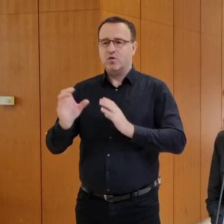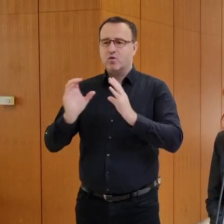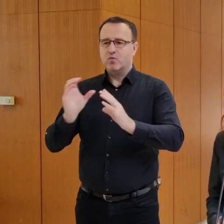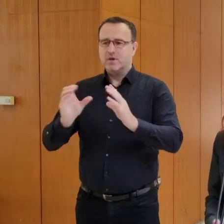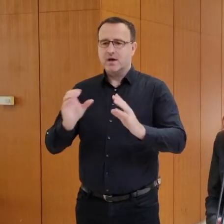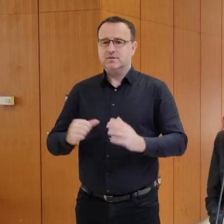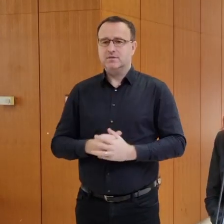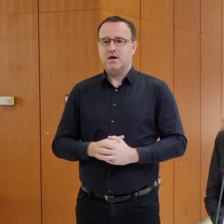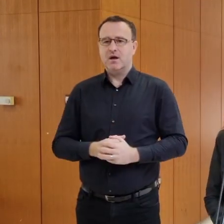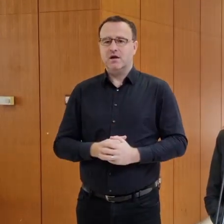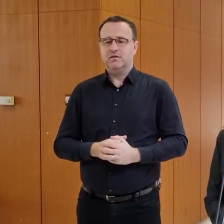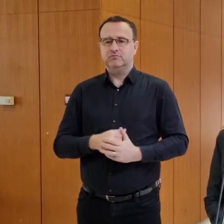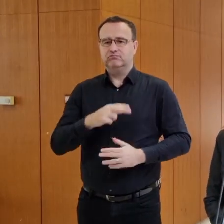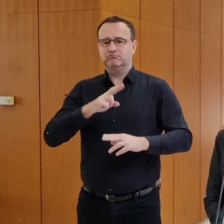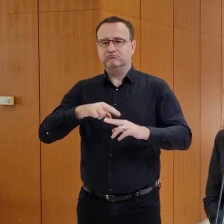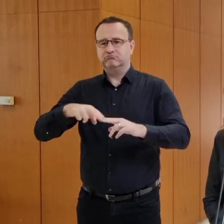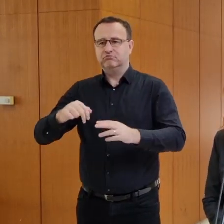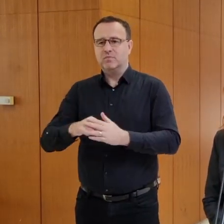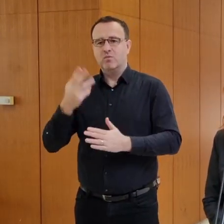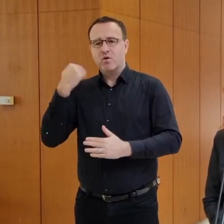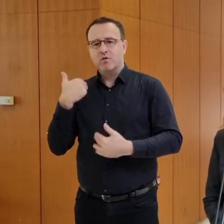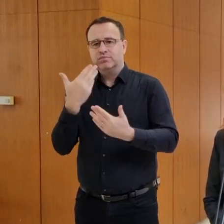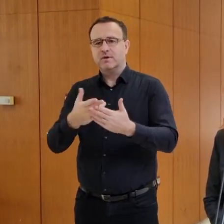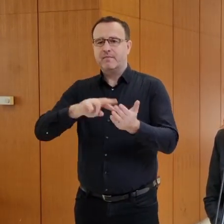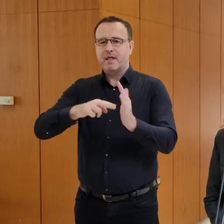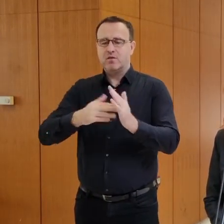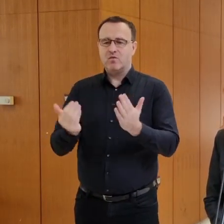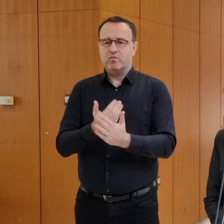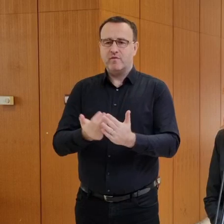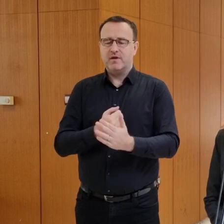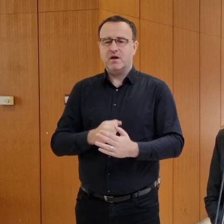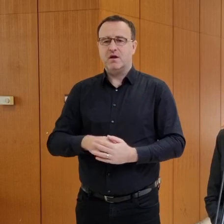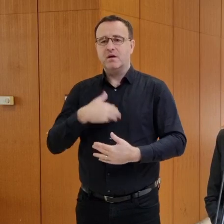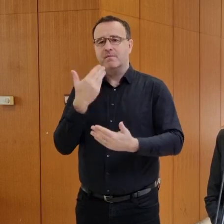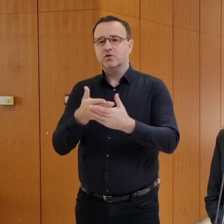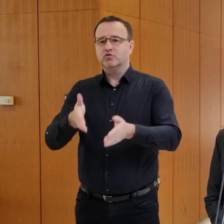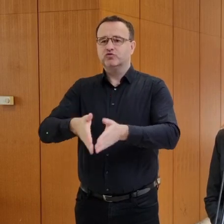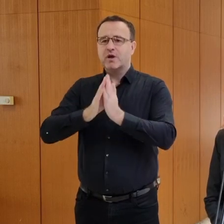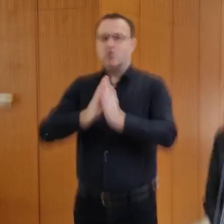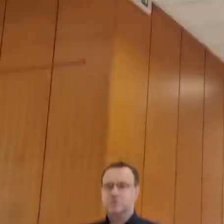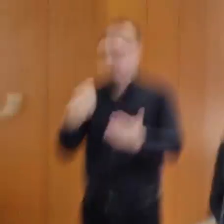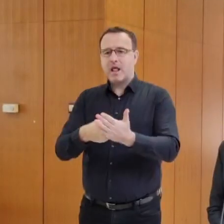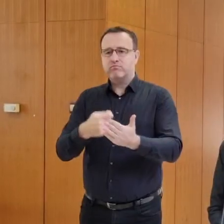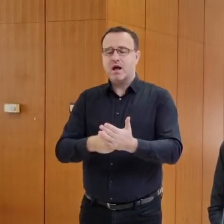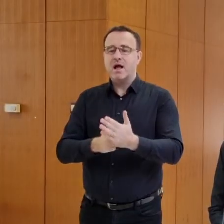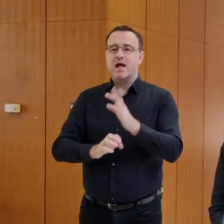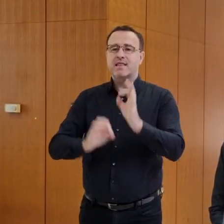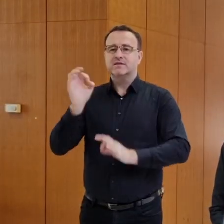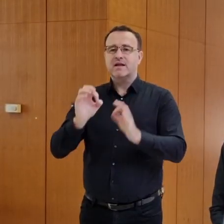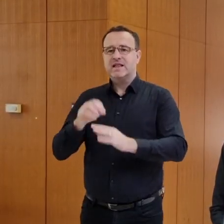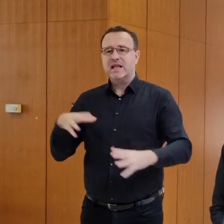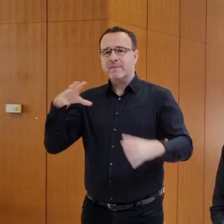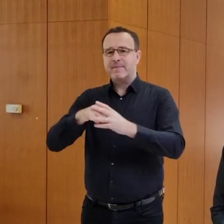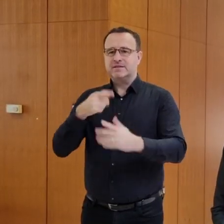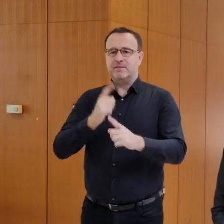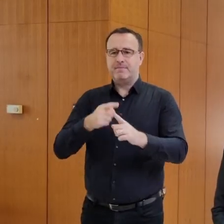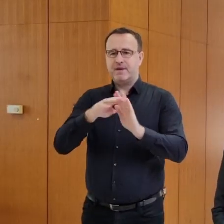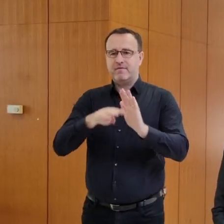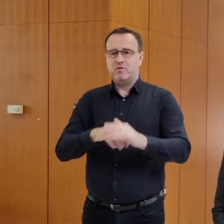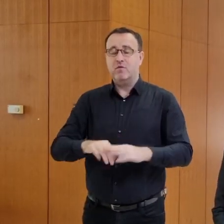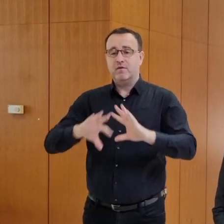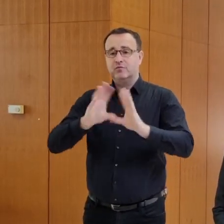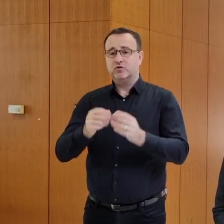v nejakých formálnych krokoch, či už to bolo predkladanie plánu obnovy, predkladanie žiadosti o platbu, nastavenie implementačných pravidiel a vo